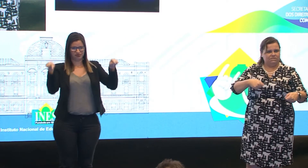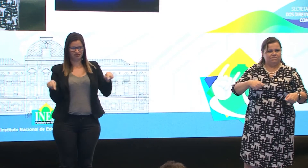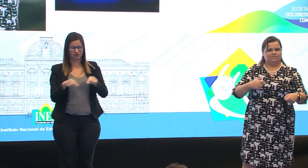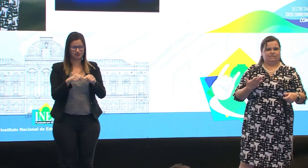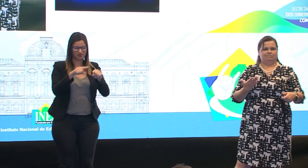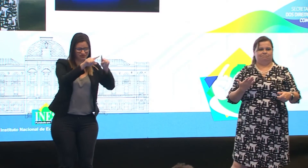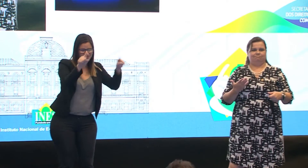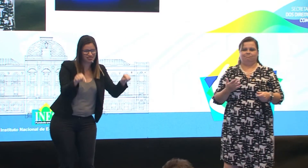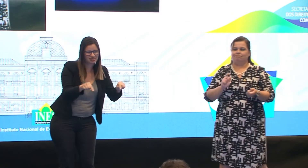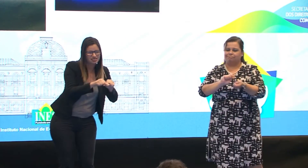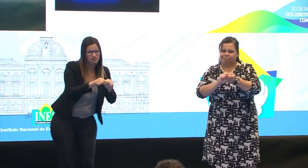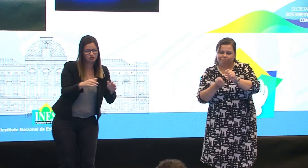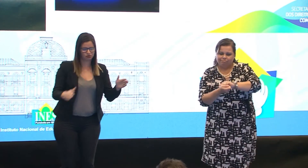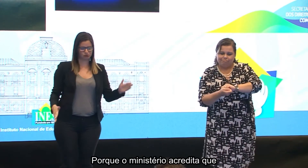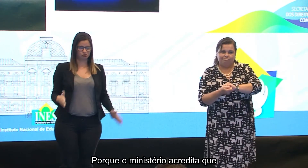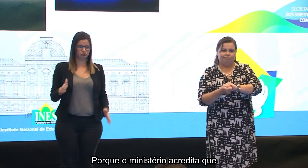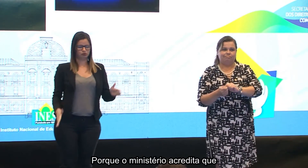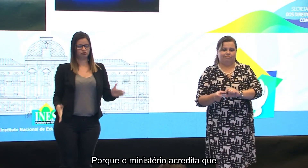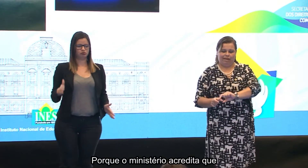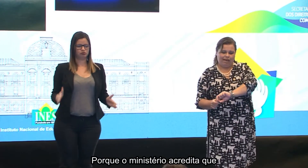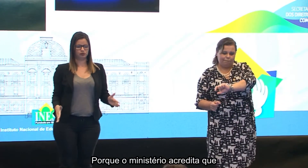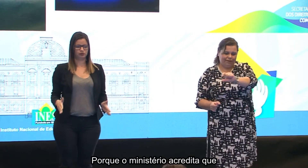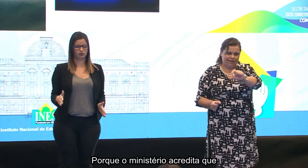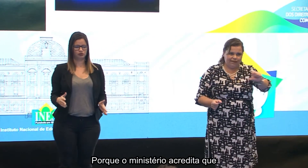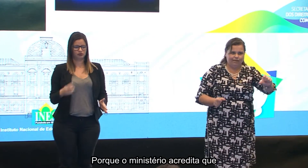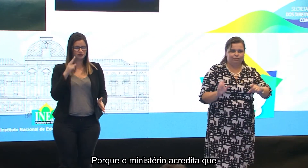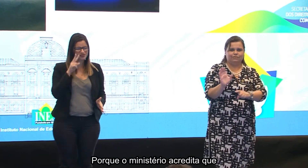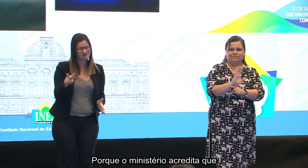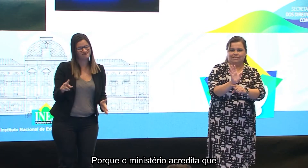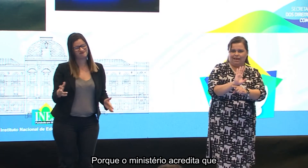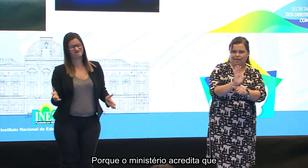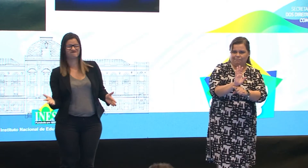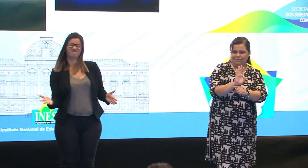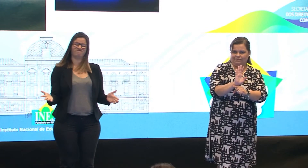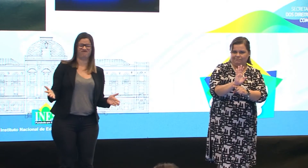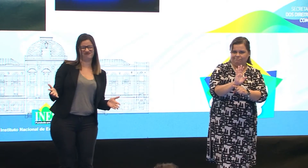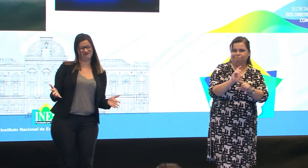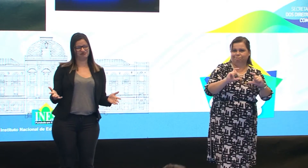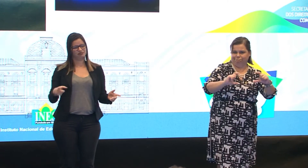Porque o Ministério acredita que